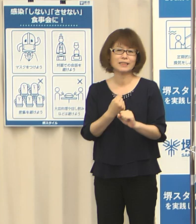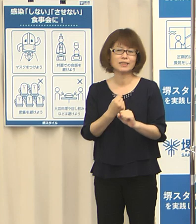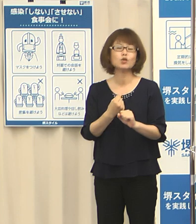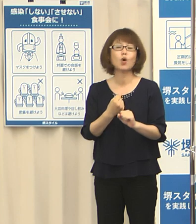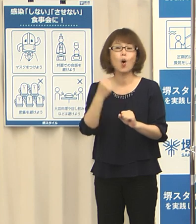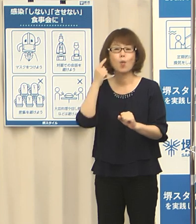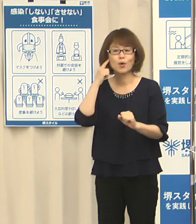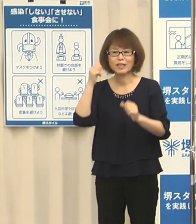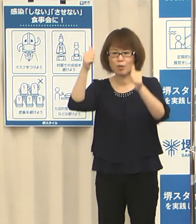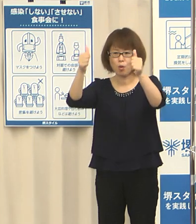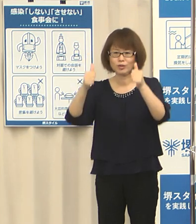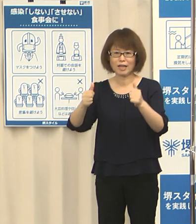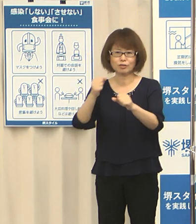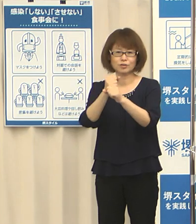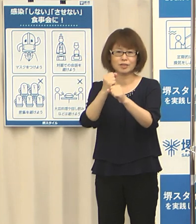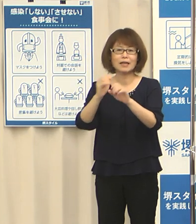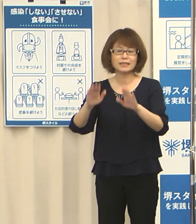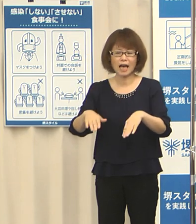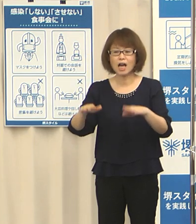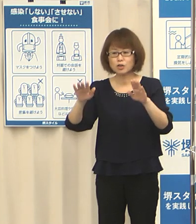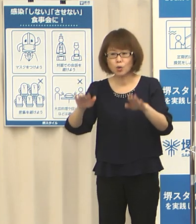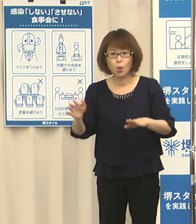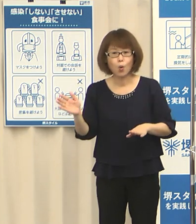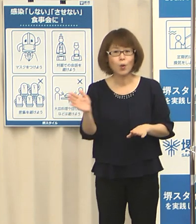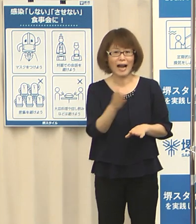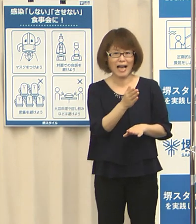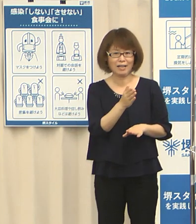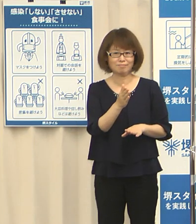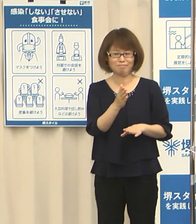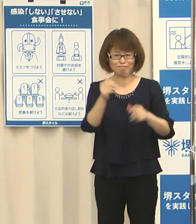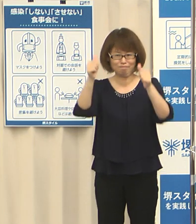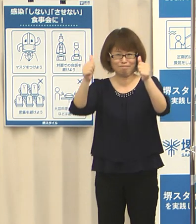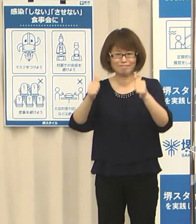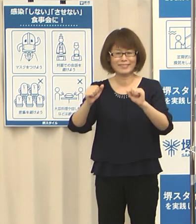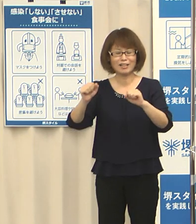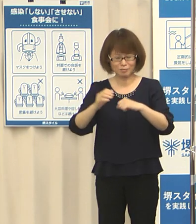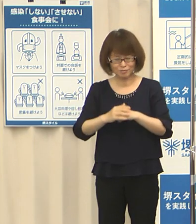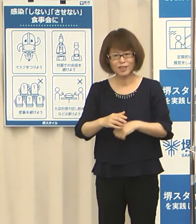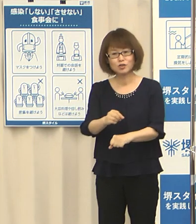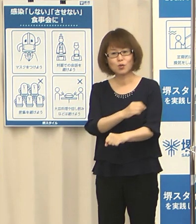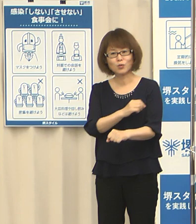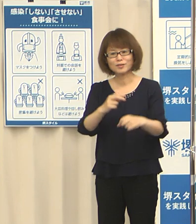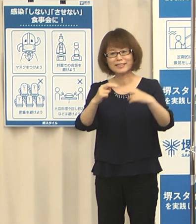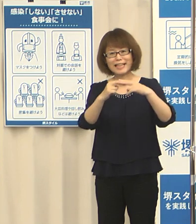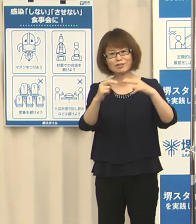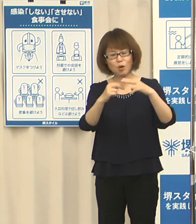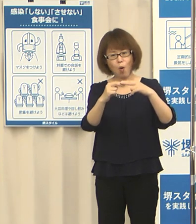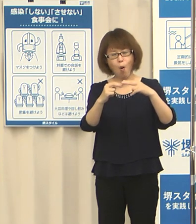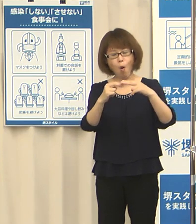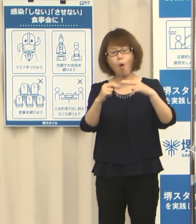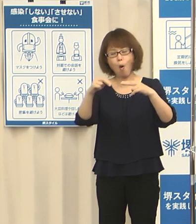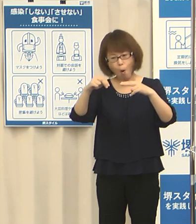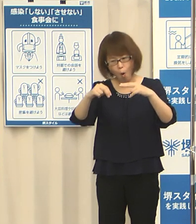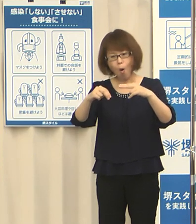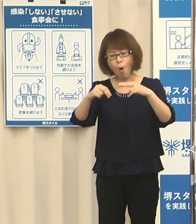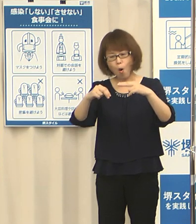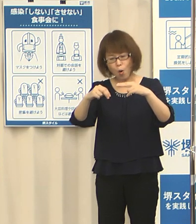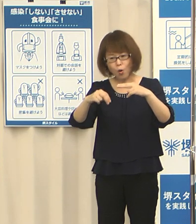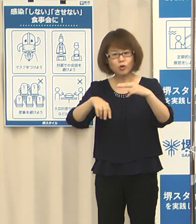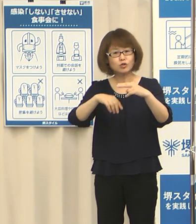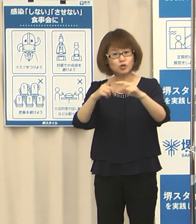スターを作成をしまして、本日から特に鉄道ですね、交通機関を中心に協力をいただ